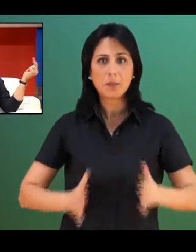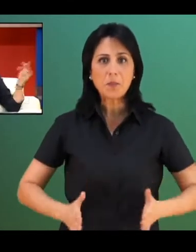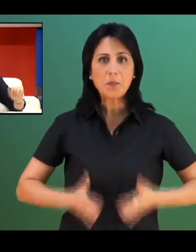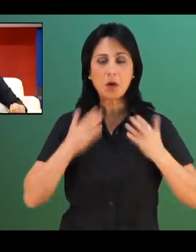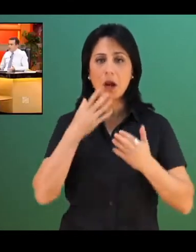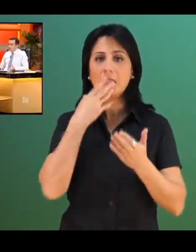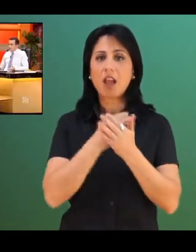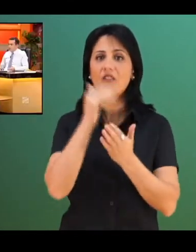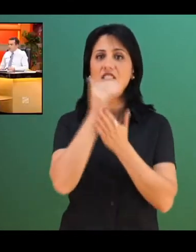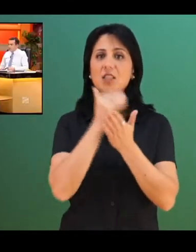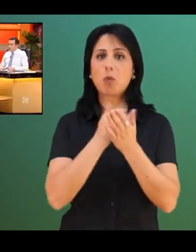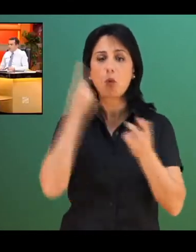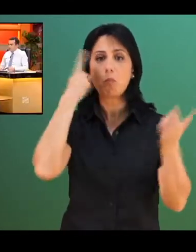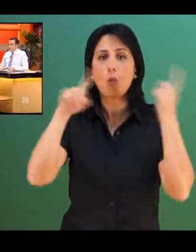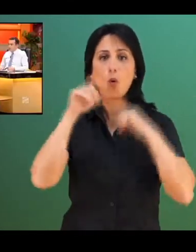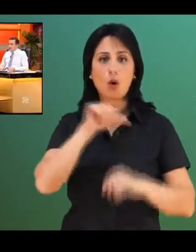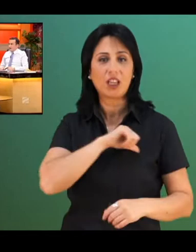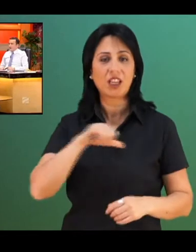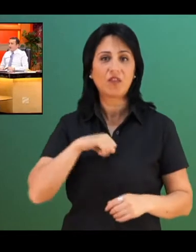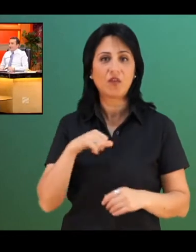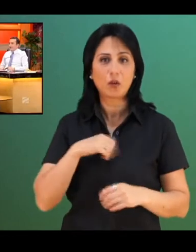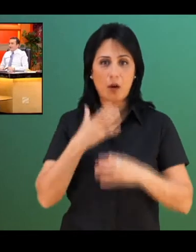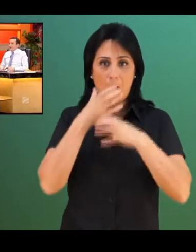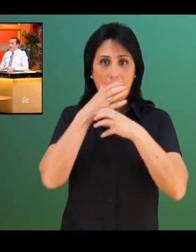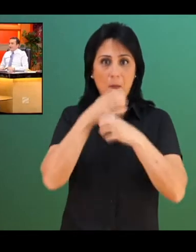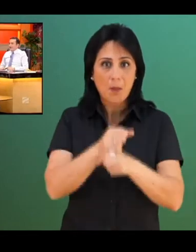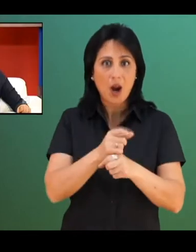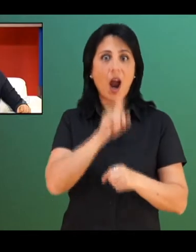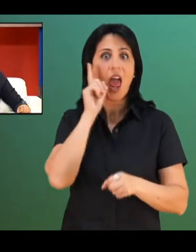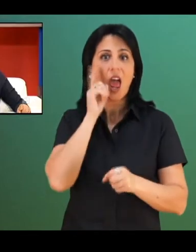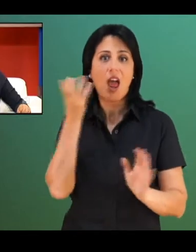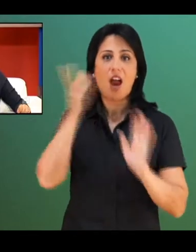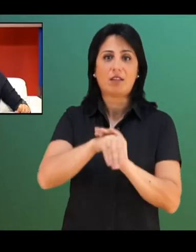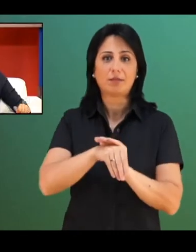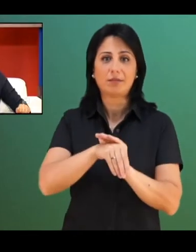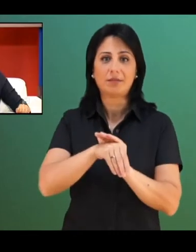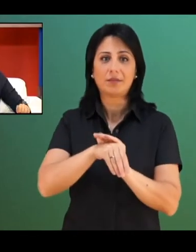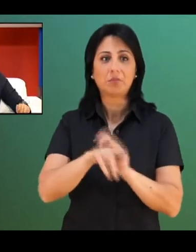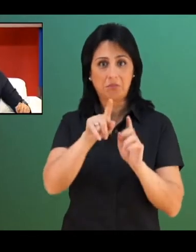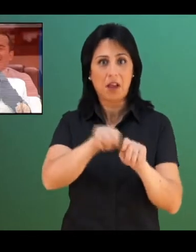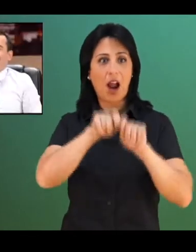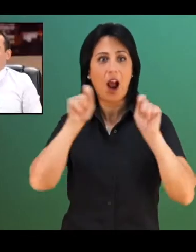ერთდროულად. ხა გახსენით ოფისი რაღაც სახში რომ გამაჯანსაღებელი.